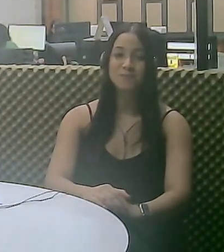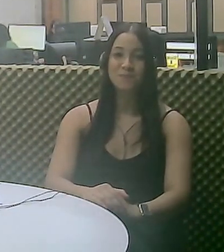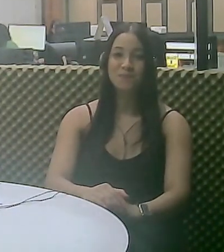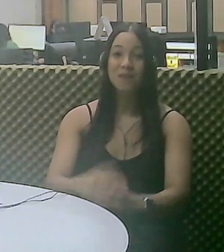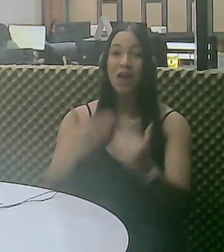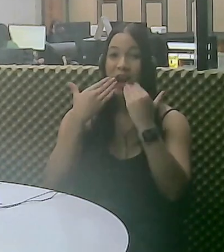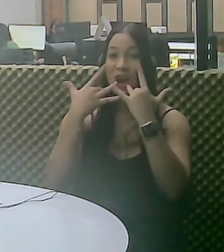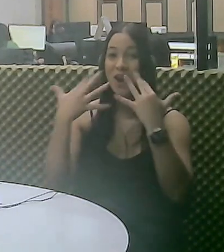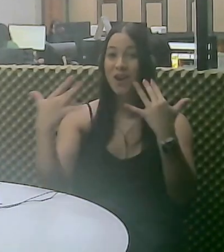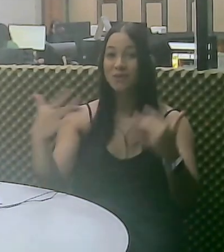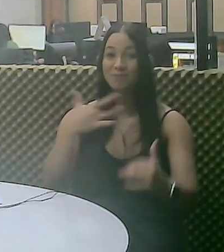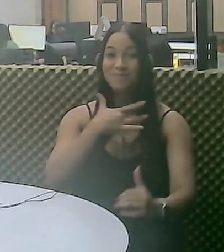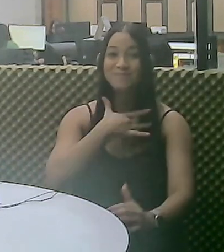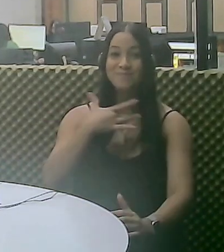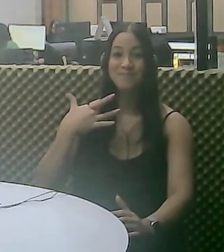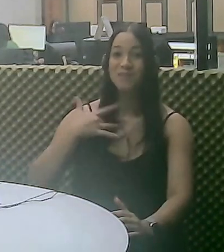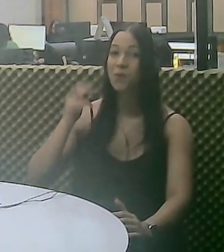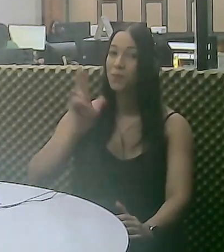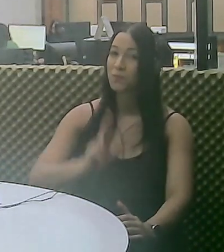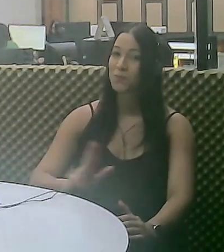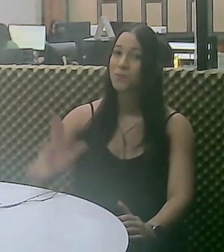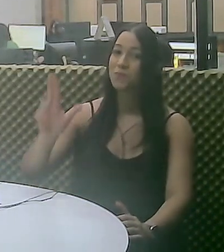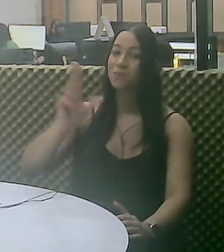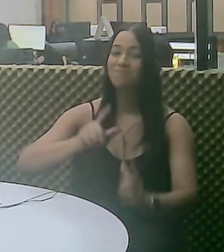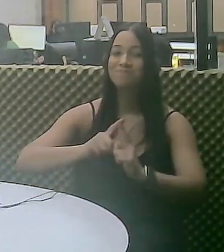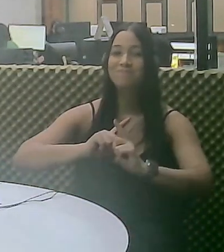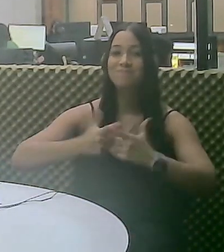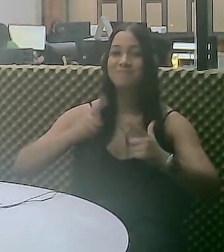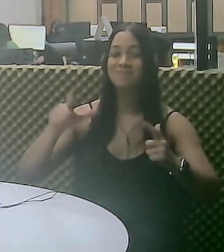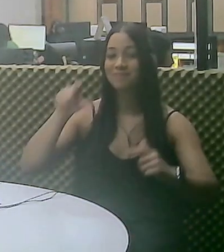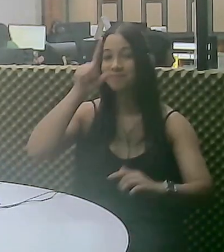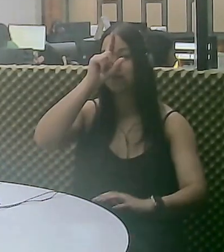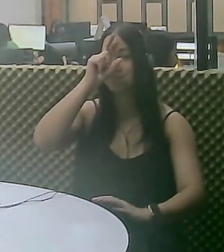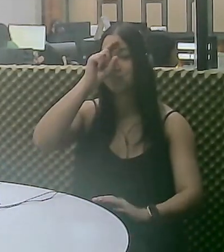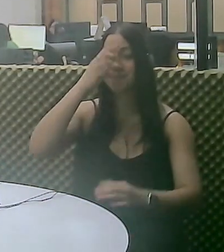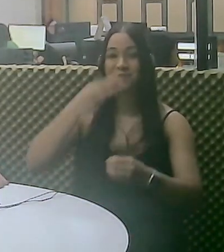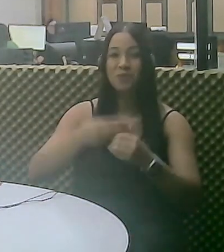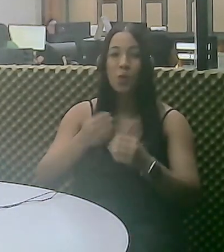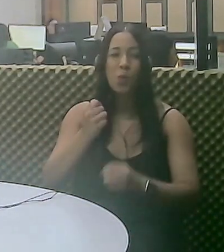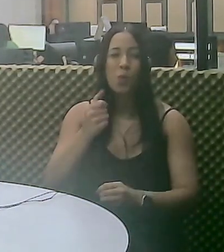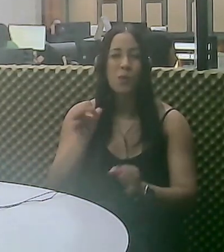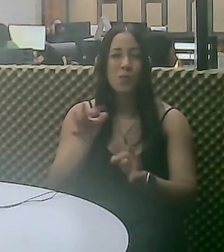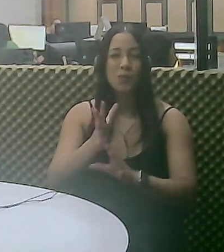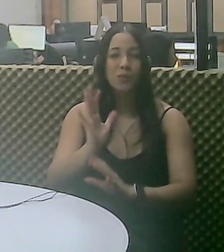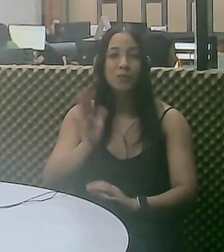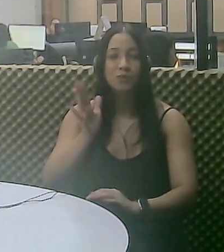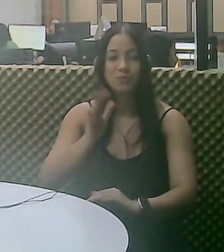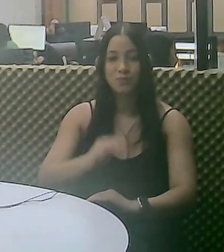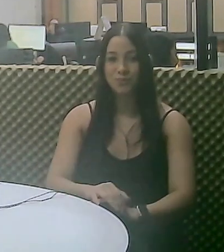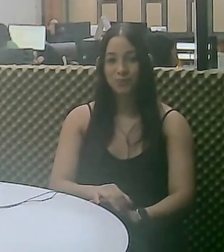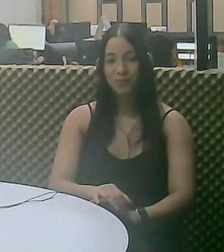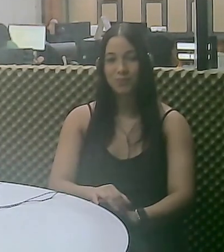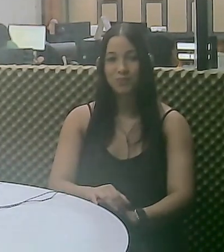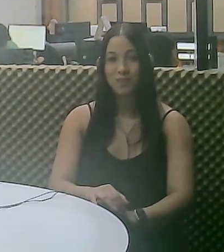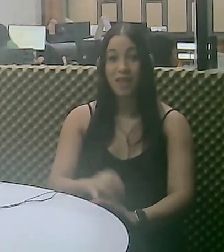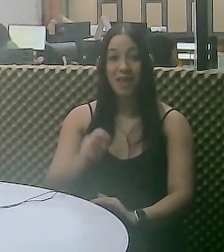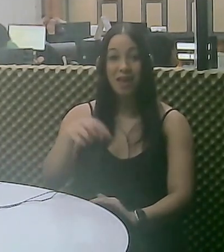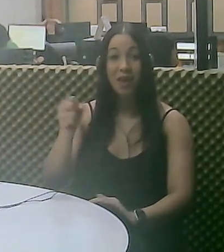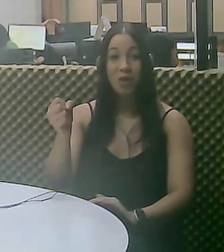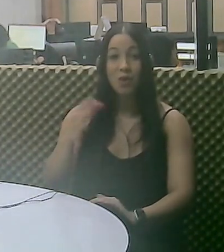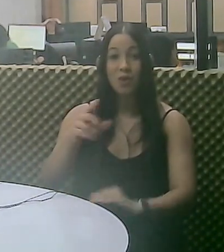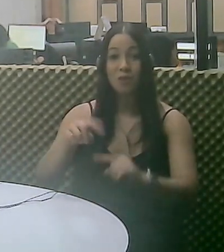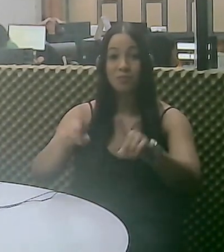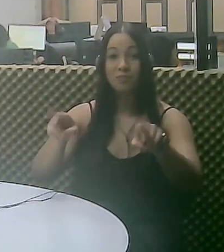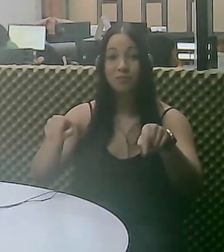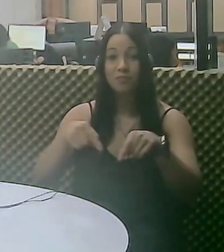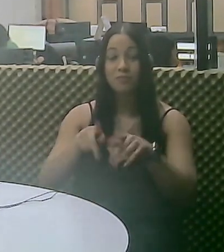Mais uma boa notícia para a saúde de Uberlândia. A ampliação do Hospital Municipal está quase pronta. Esta é a nova